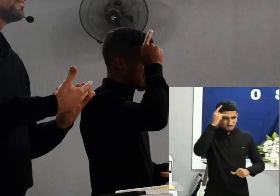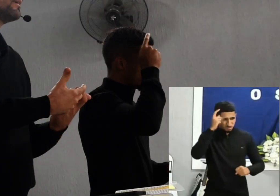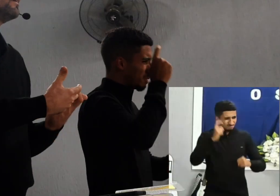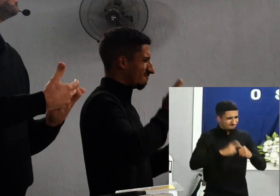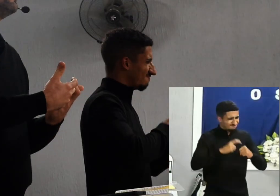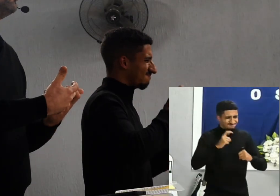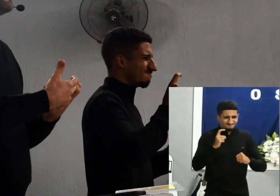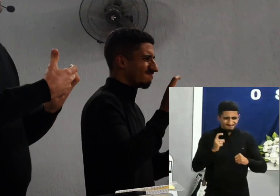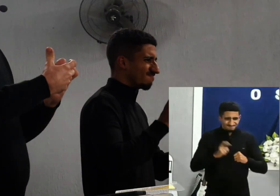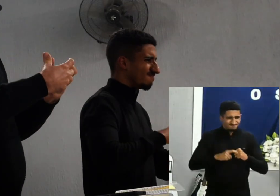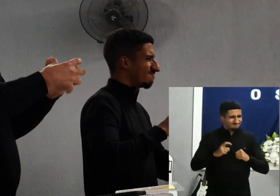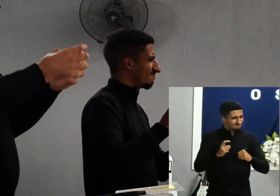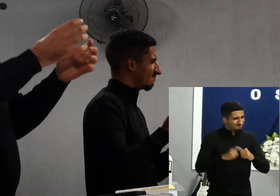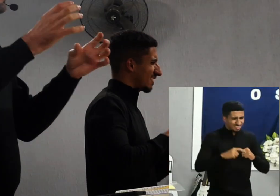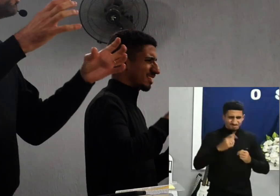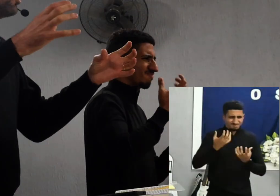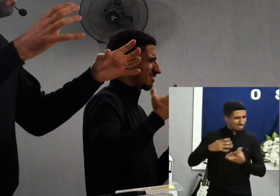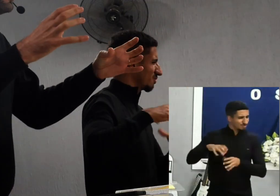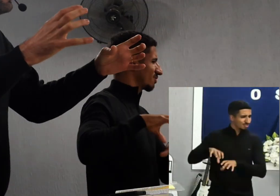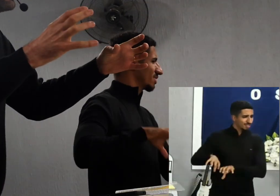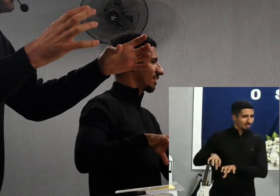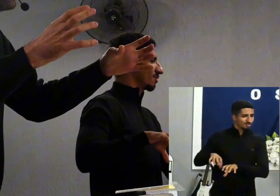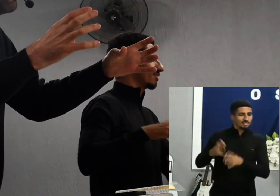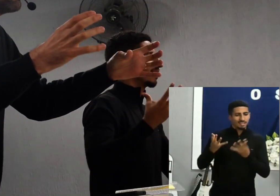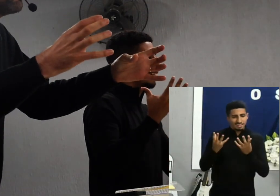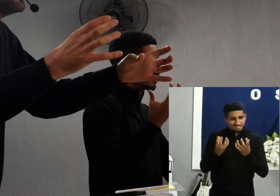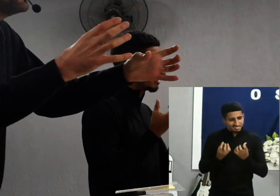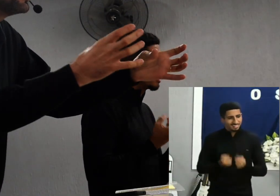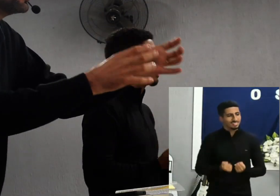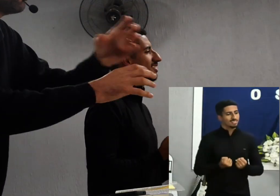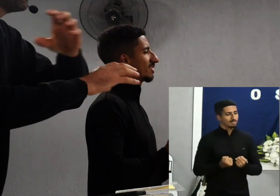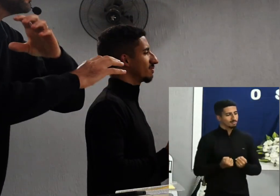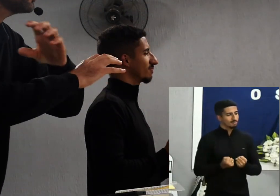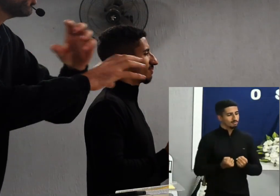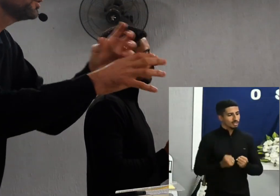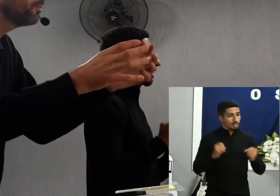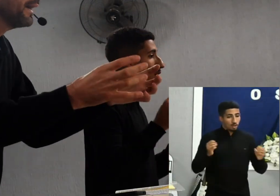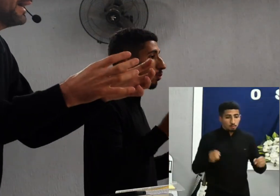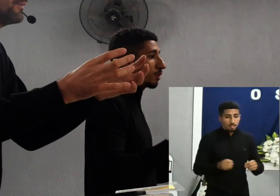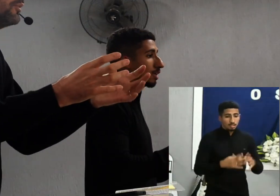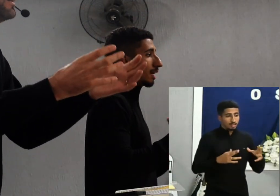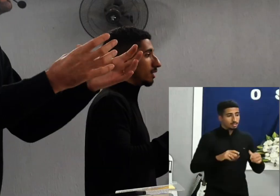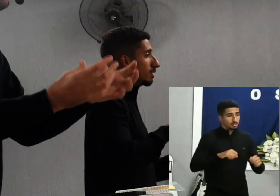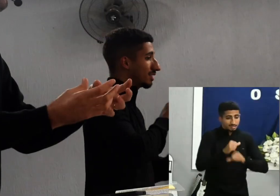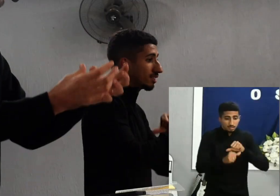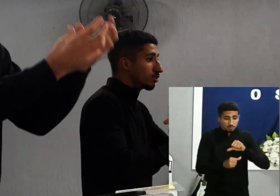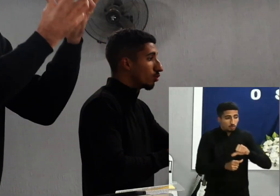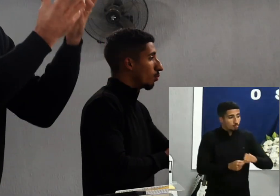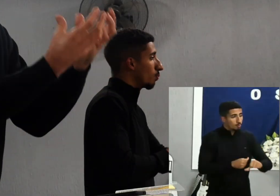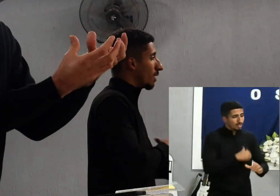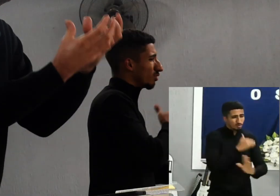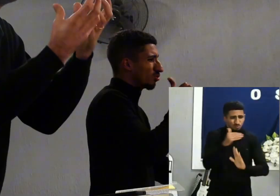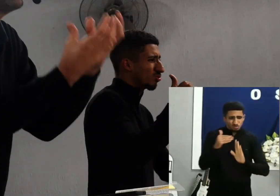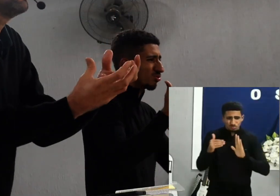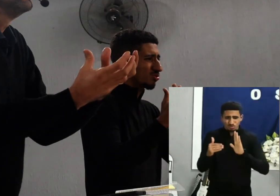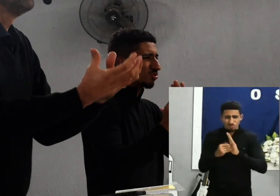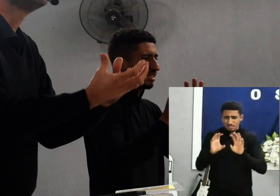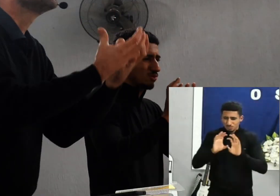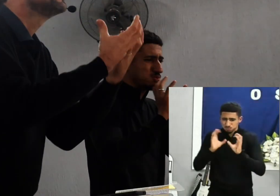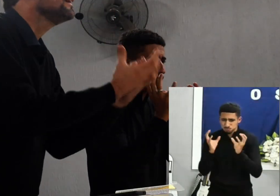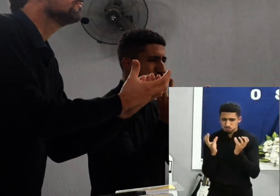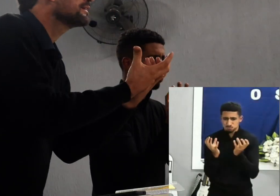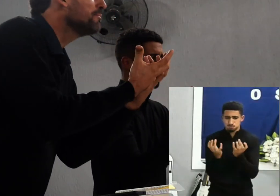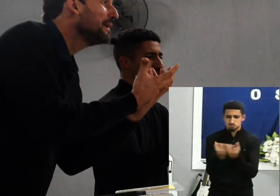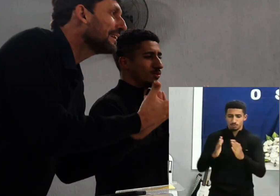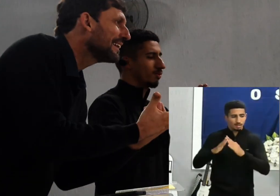crente. O milagre de transformar um grupo de pessoas comprometidas por toda sorte de pecado em uma igreja local